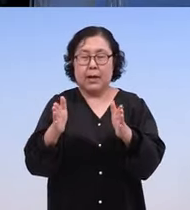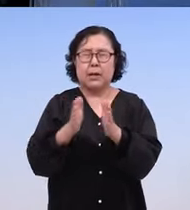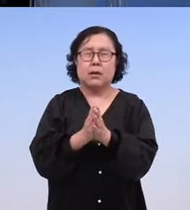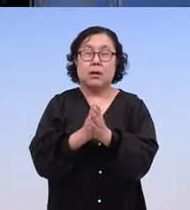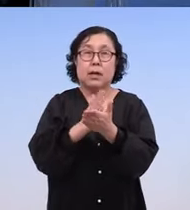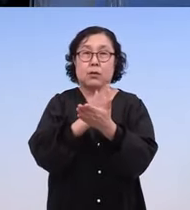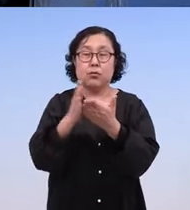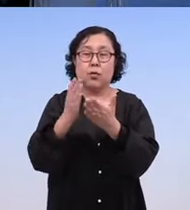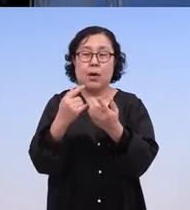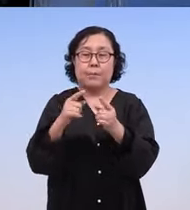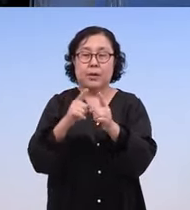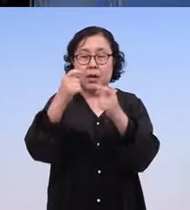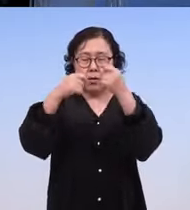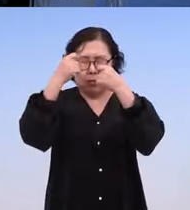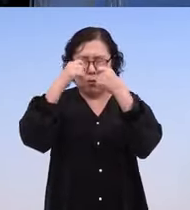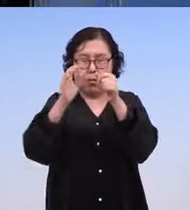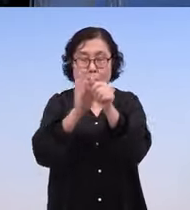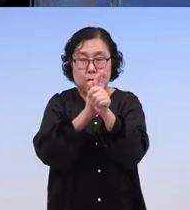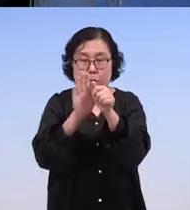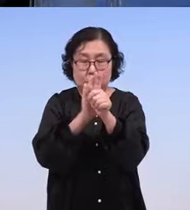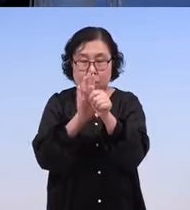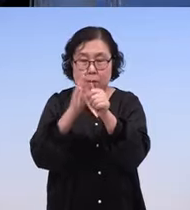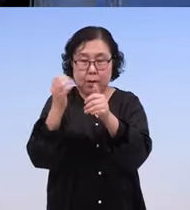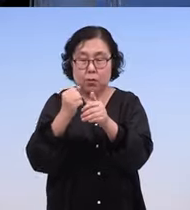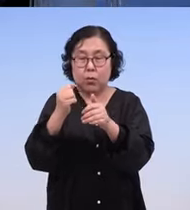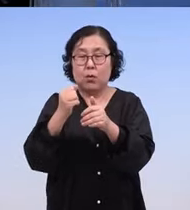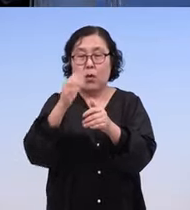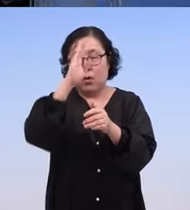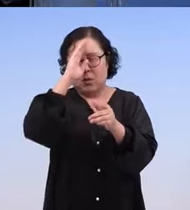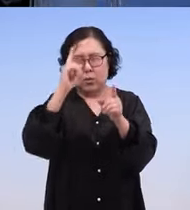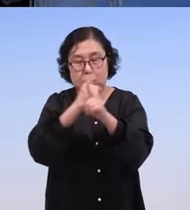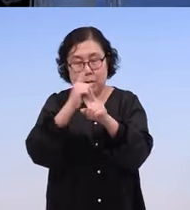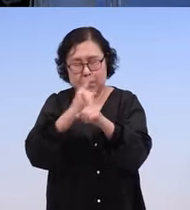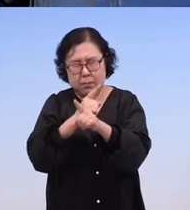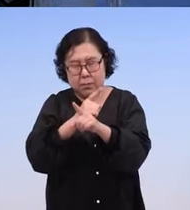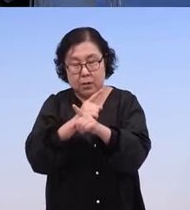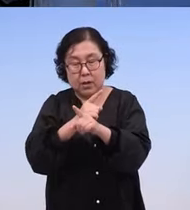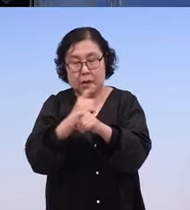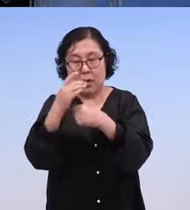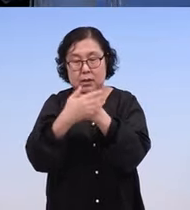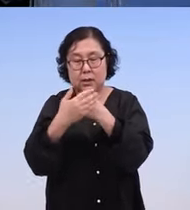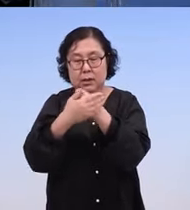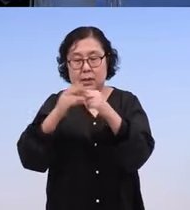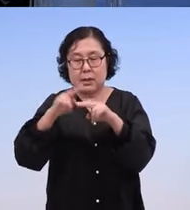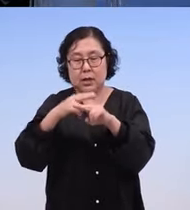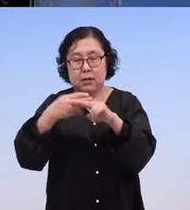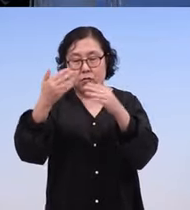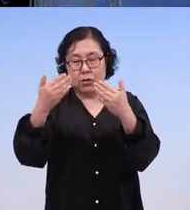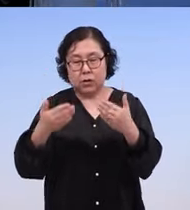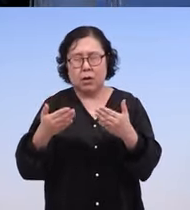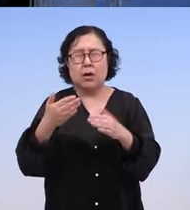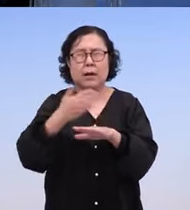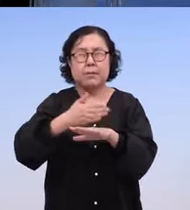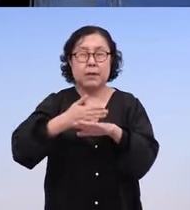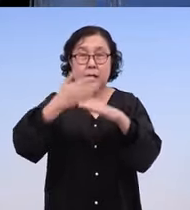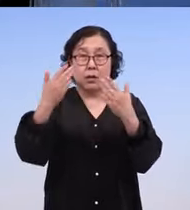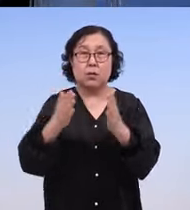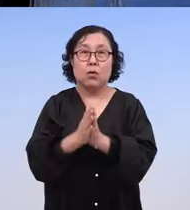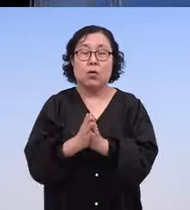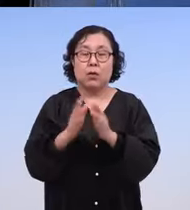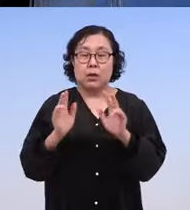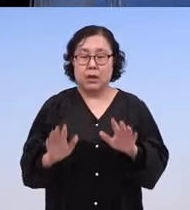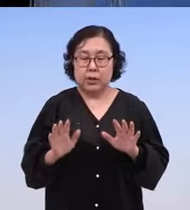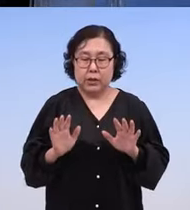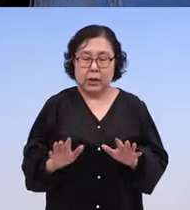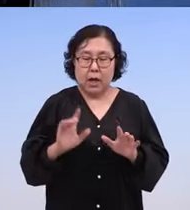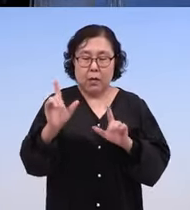울고 위로받음으로 치유의 은사를 주심에 감사드리고, 내가 현재의 상황을 어떻게 보느냐의 시각에 따라